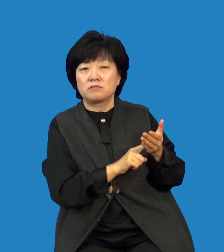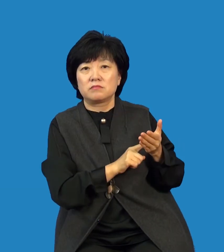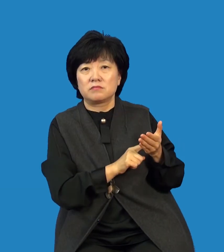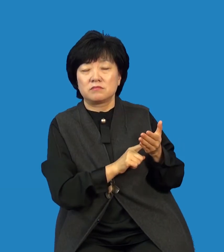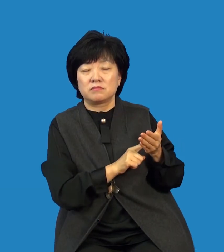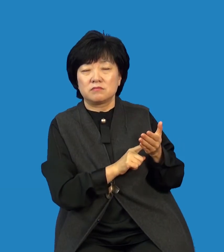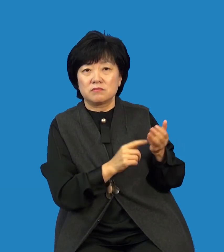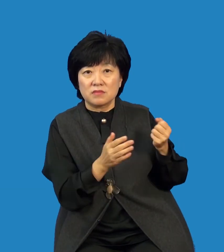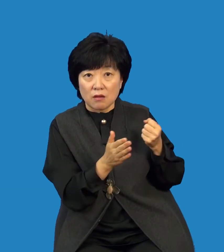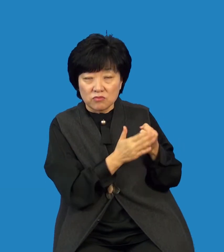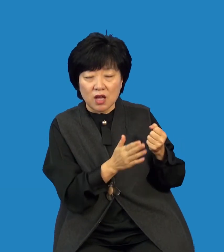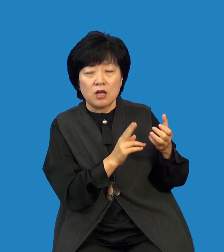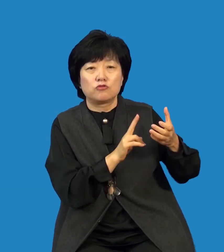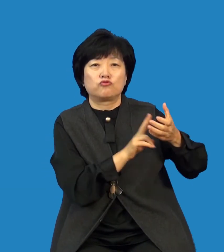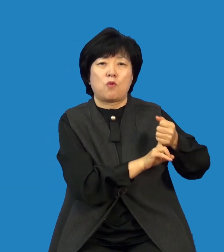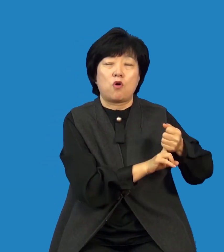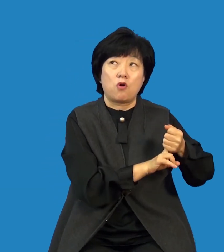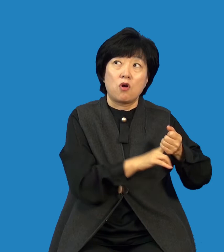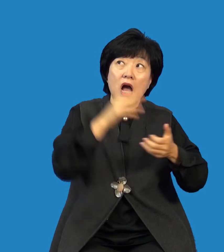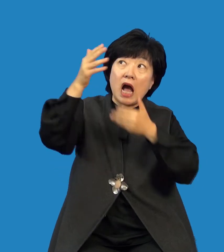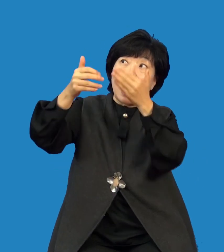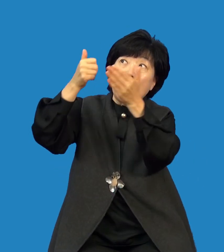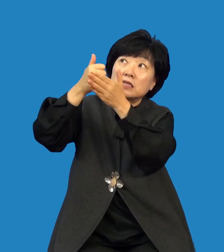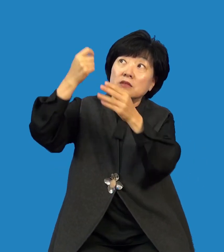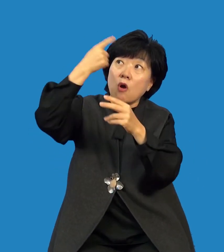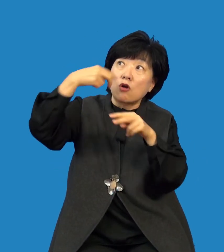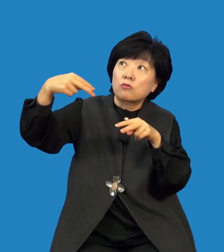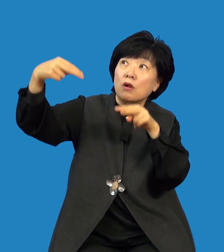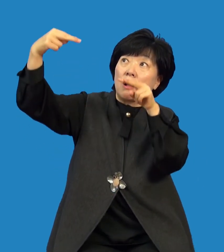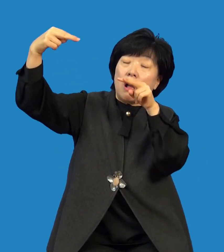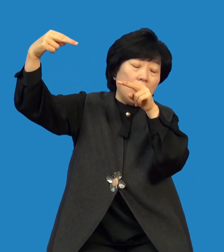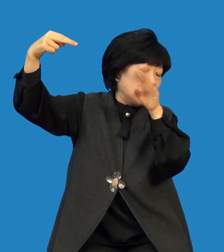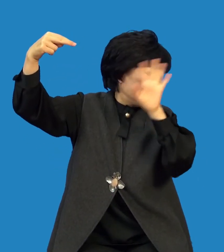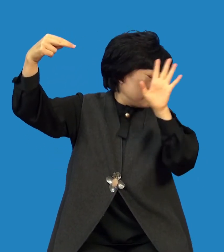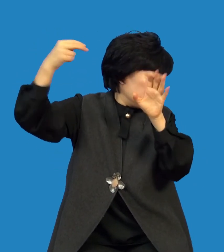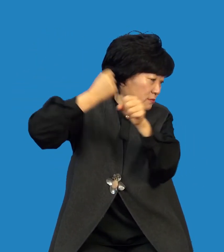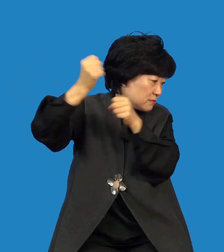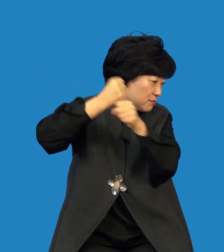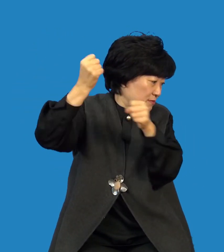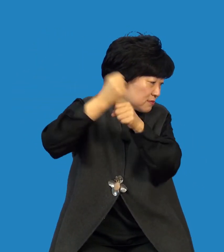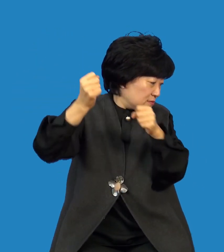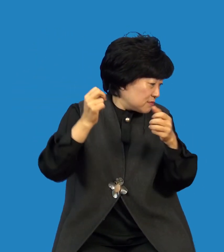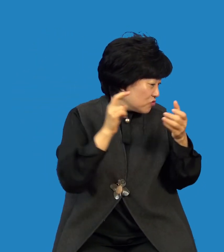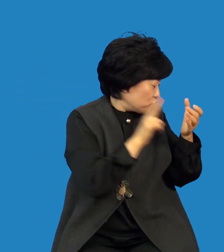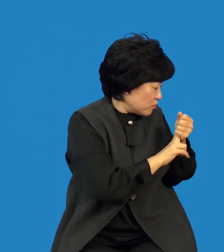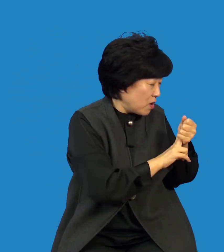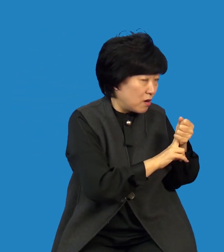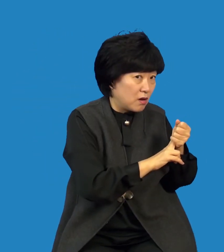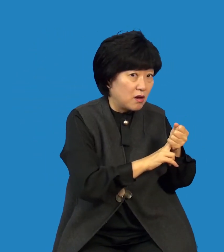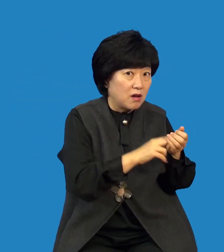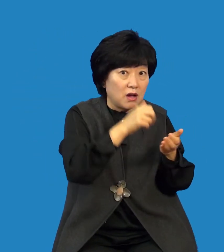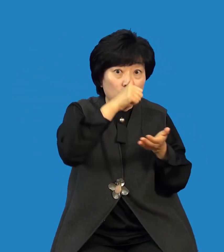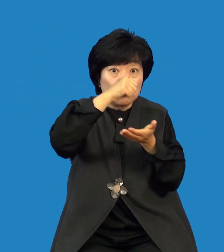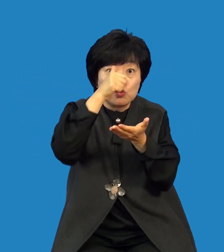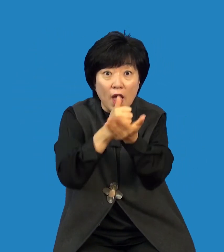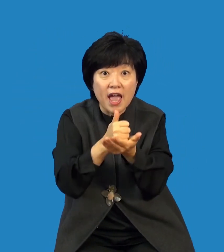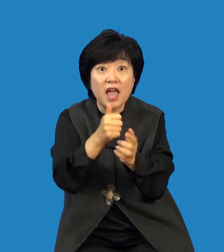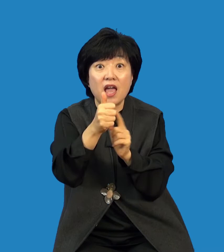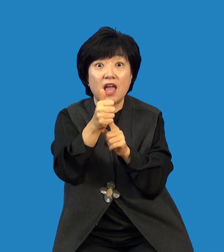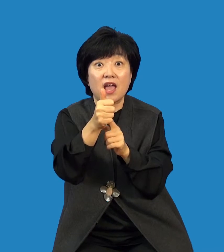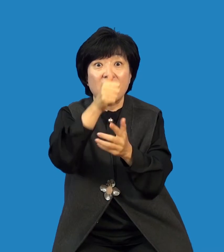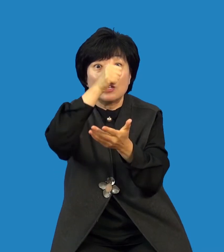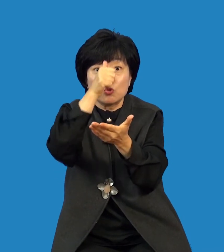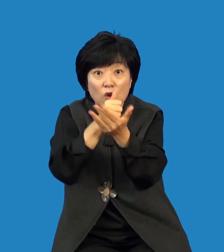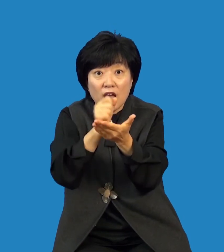감정이었습니다. 또 하나님을 피하여 숨는 것 한 번도 생각해 본 적이 없는 일이에요. 그런데 죄가 들어오게 되자 하나님이